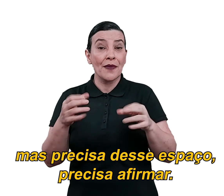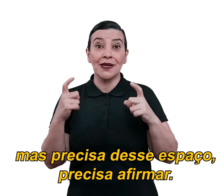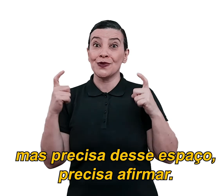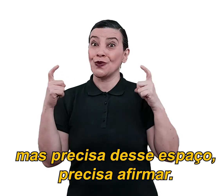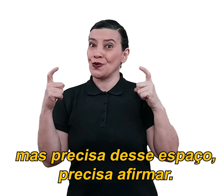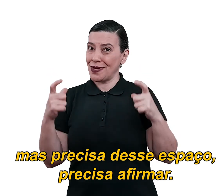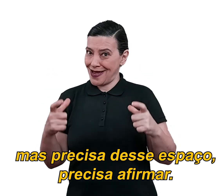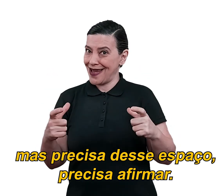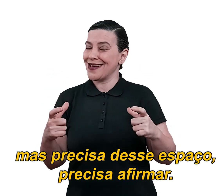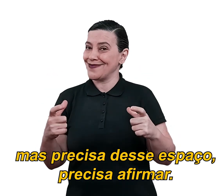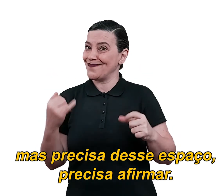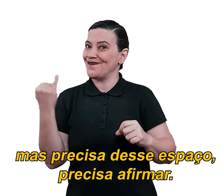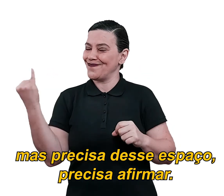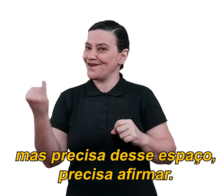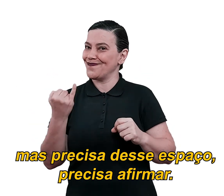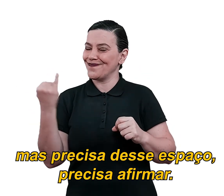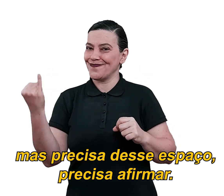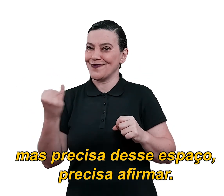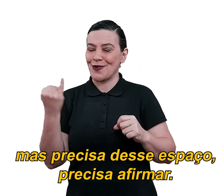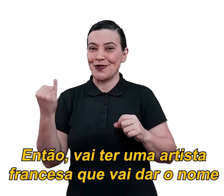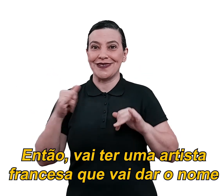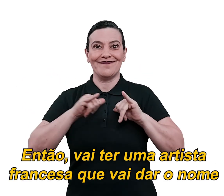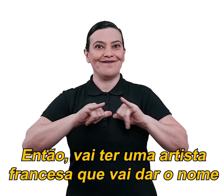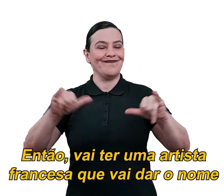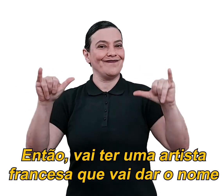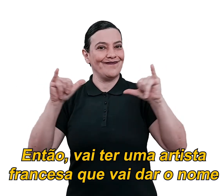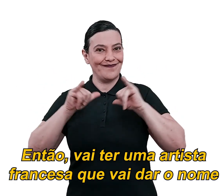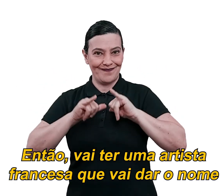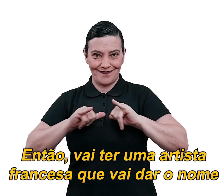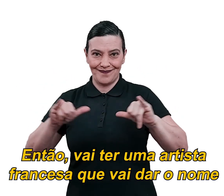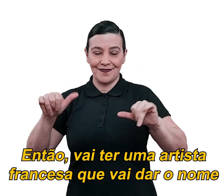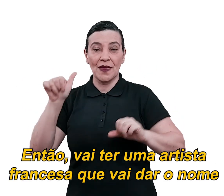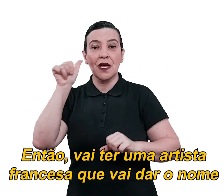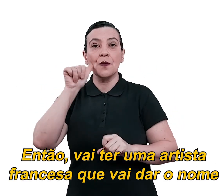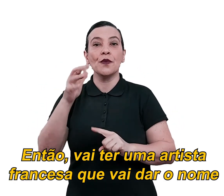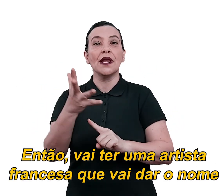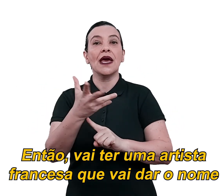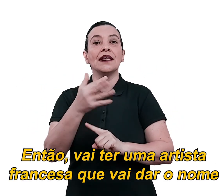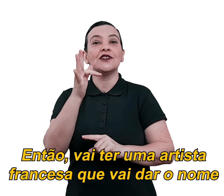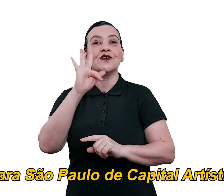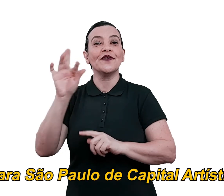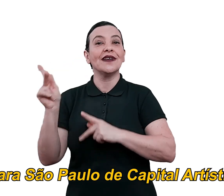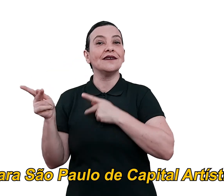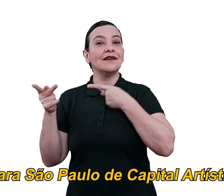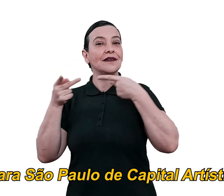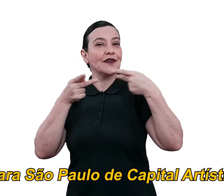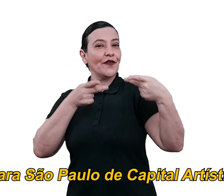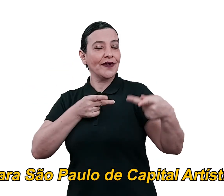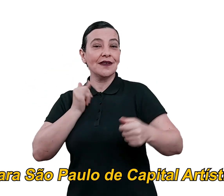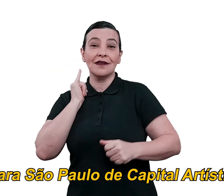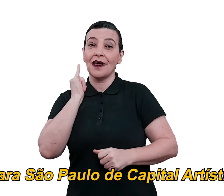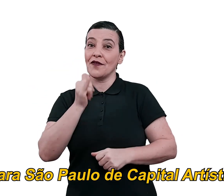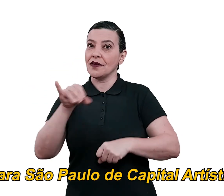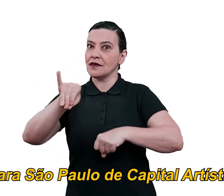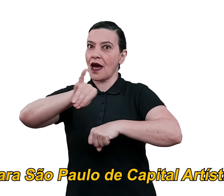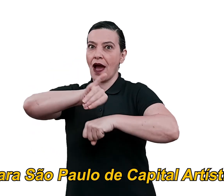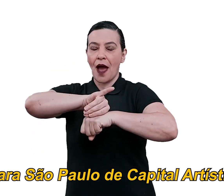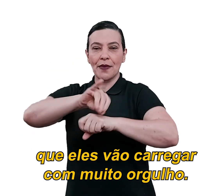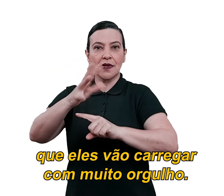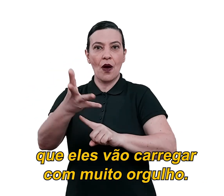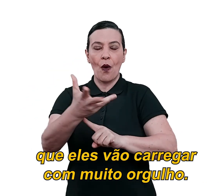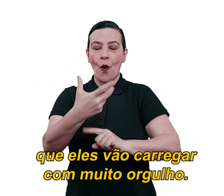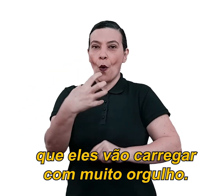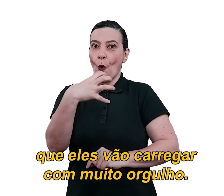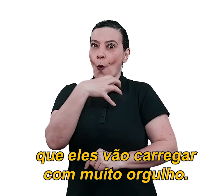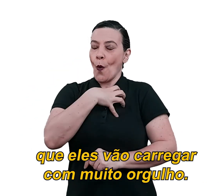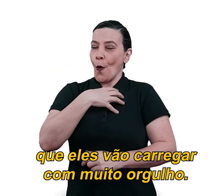desse espaço, né? Precisa afirmar, né? Então vai ter uma artista francesa que vai dar o nome para São Paulo de capital artística, o que